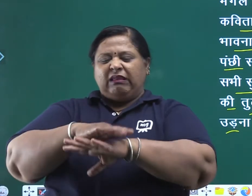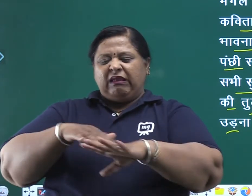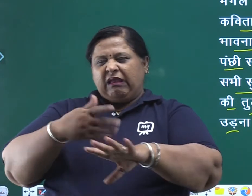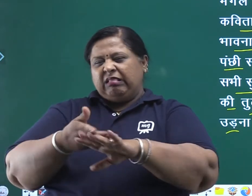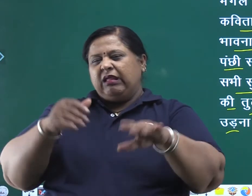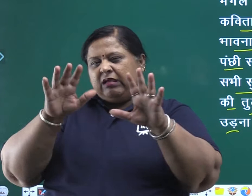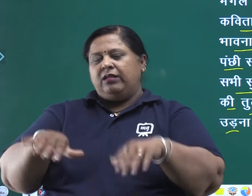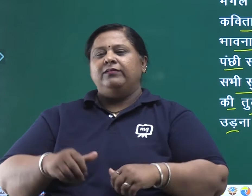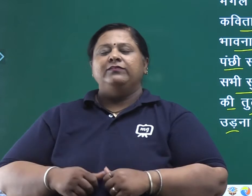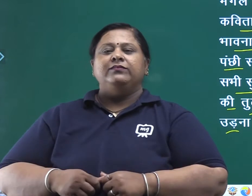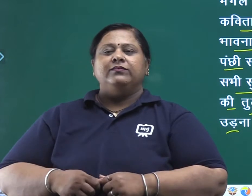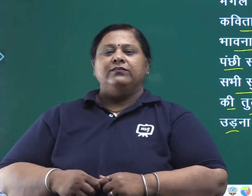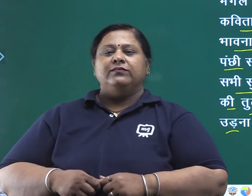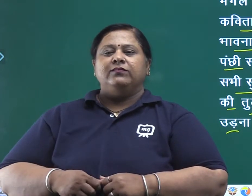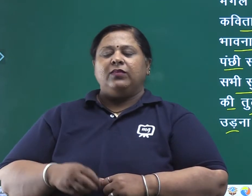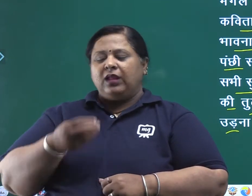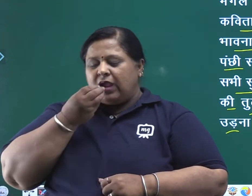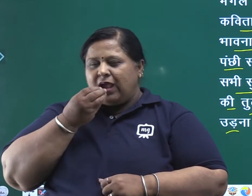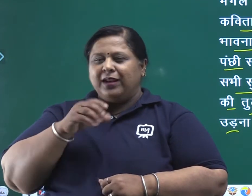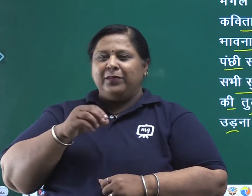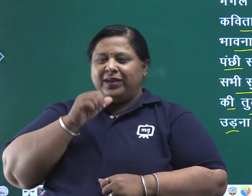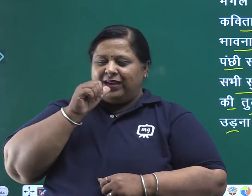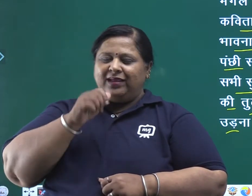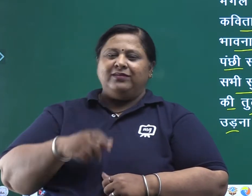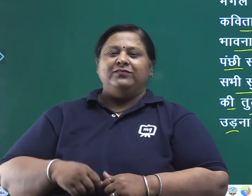कैद रहकर खाने पीने